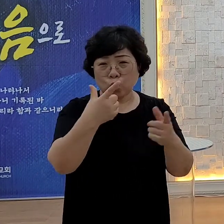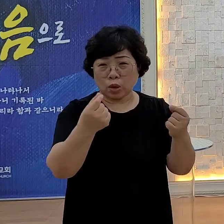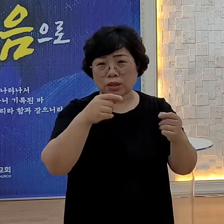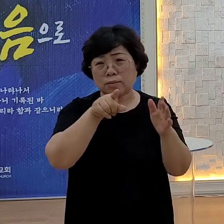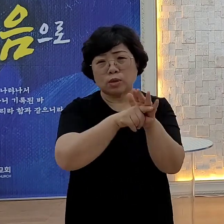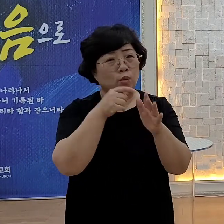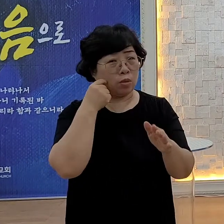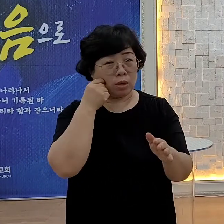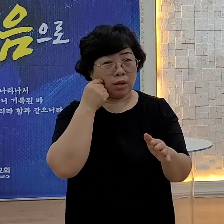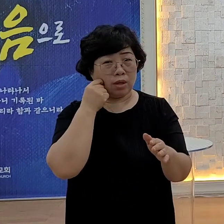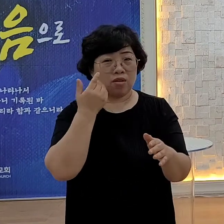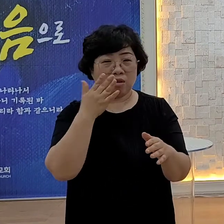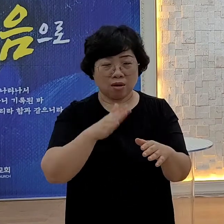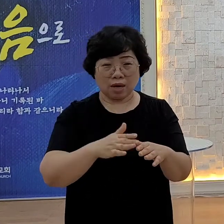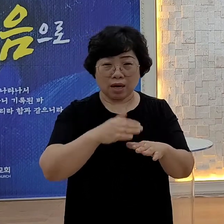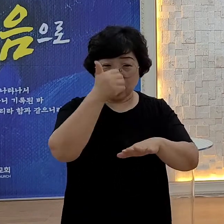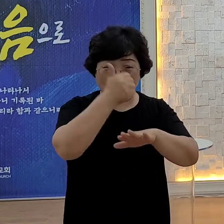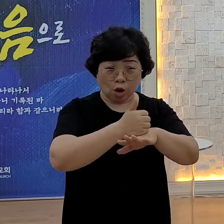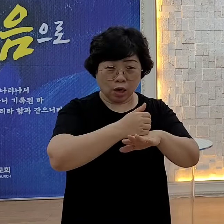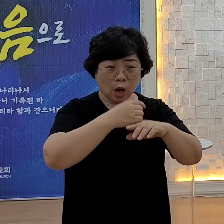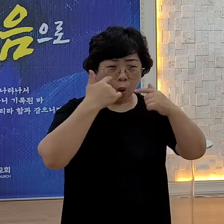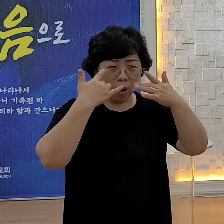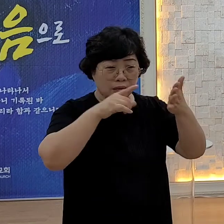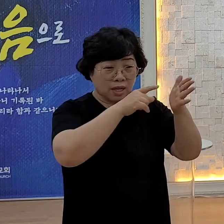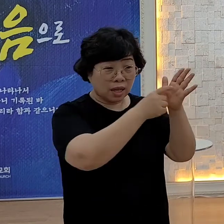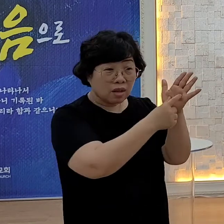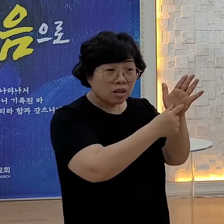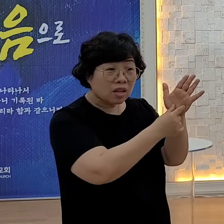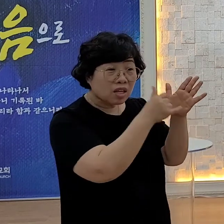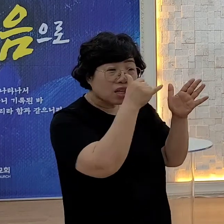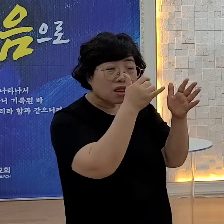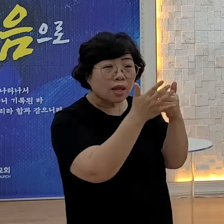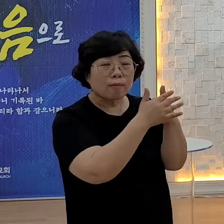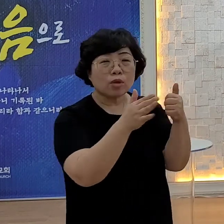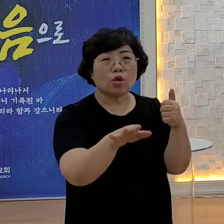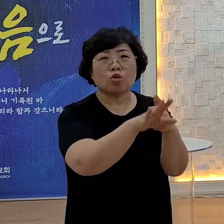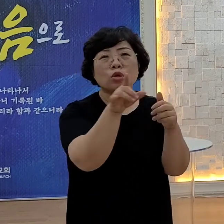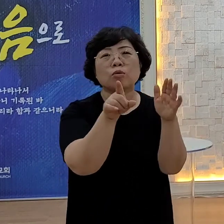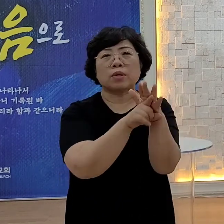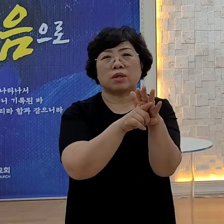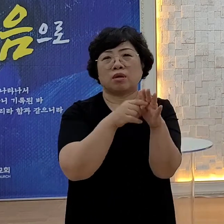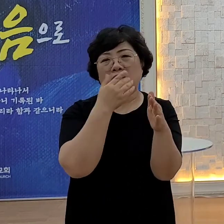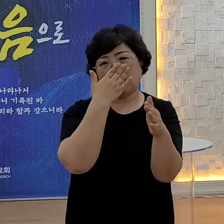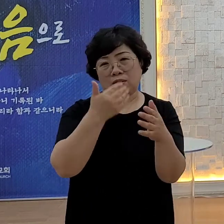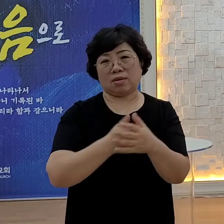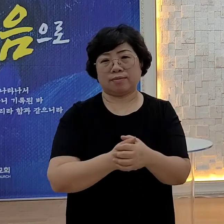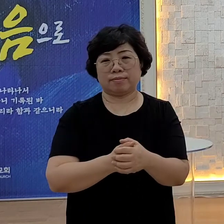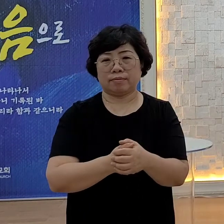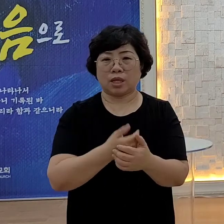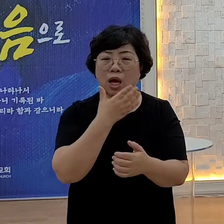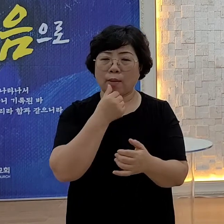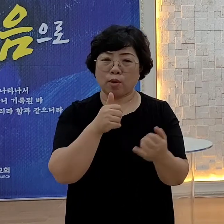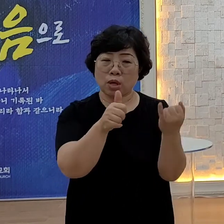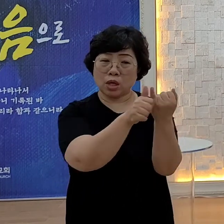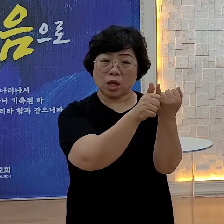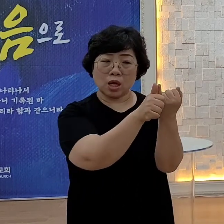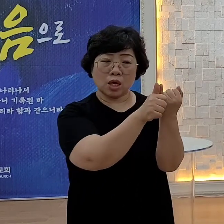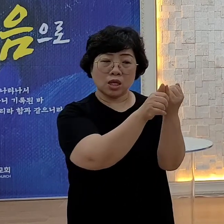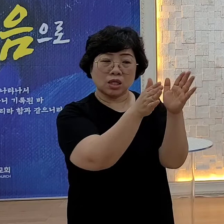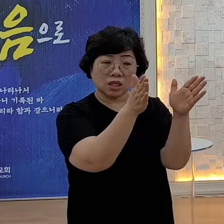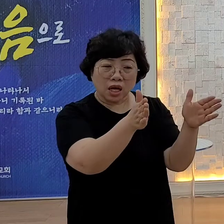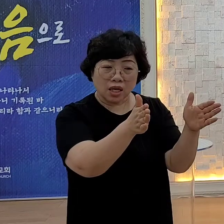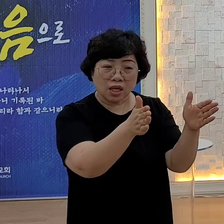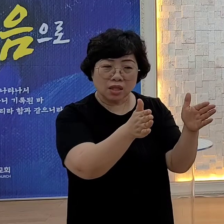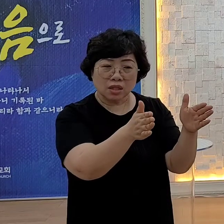이 불가능한 일이 실제로 이 성경에서 이루어졌다는 것을 이 아브라함과 사라가 보여주는 귀한